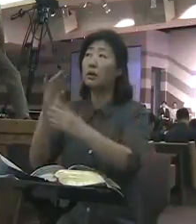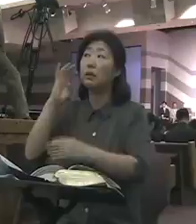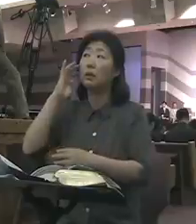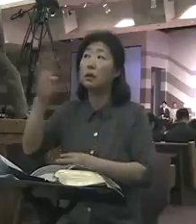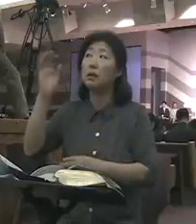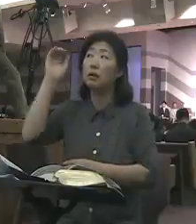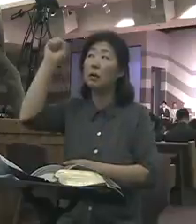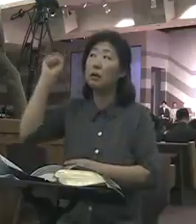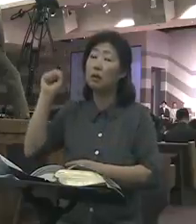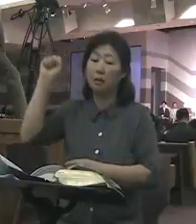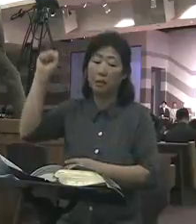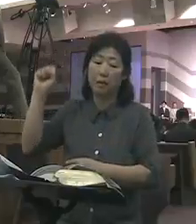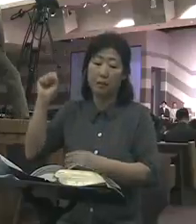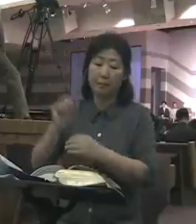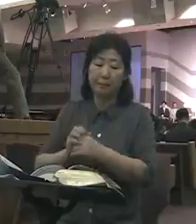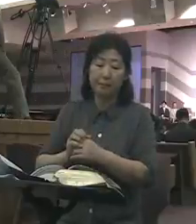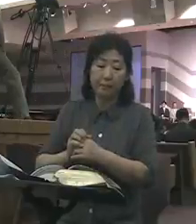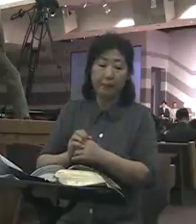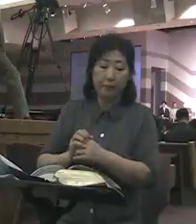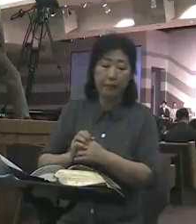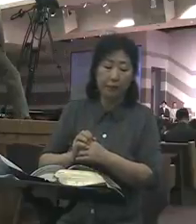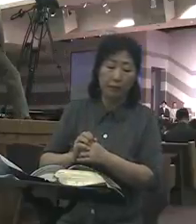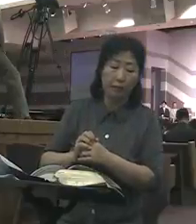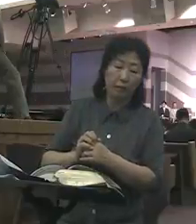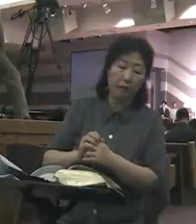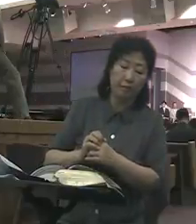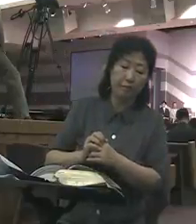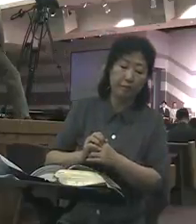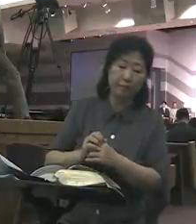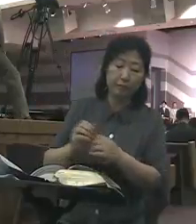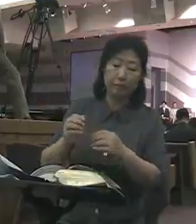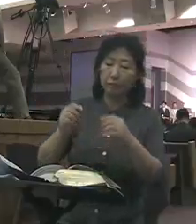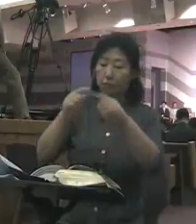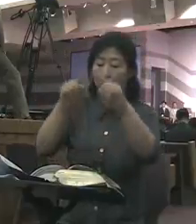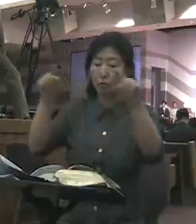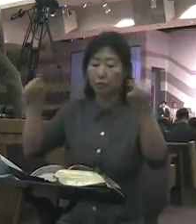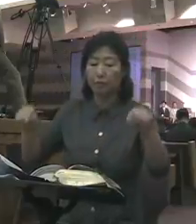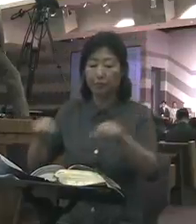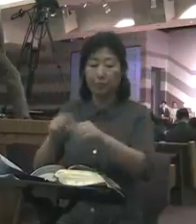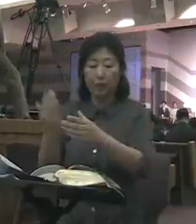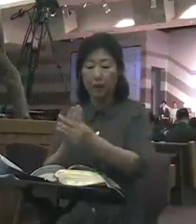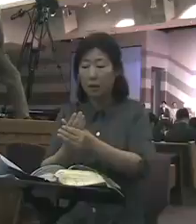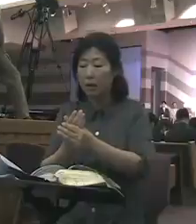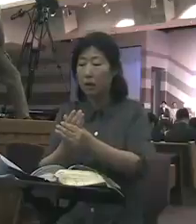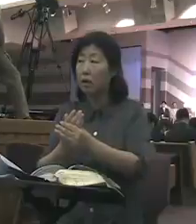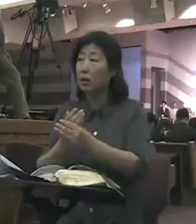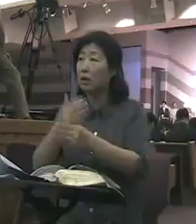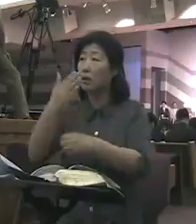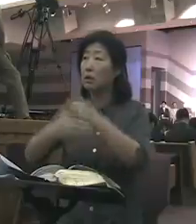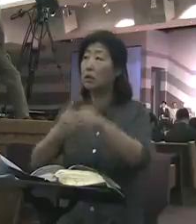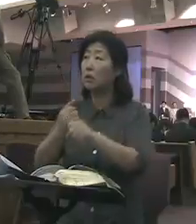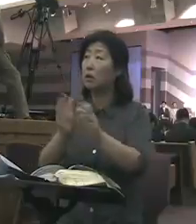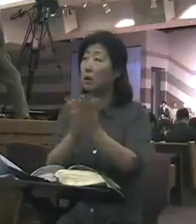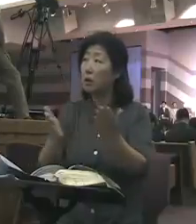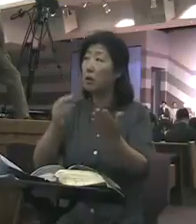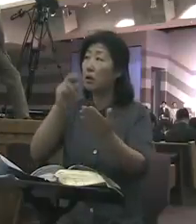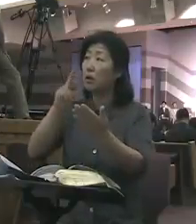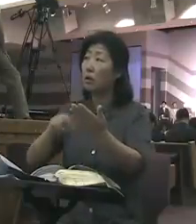대상이 되겠습니다. 주변에 보시면 성경통독학교와 목적 40일